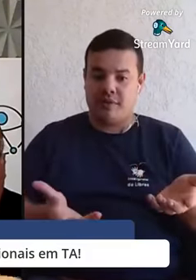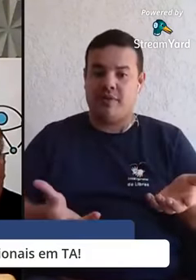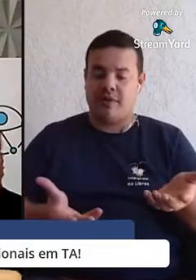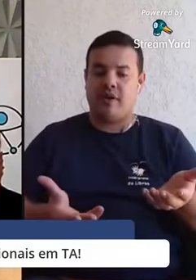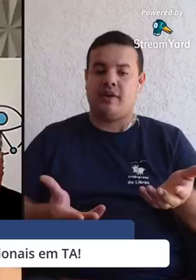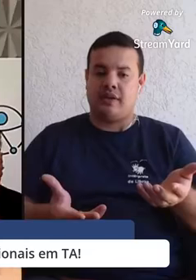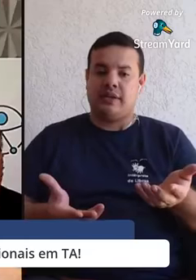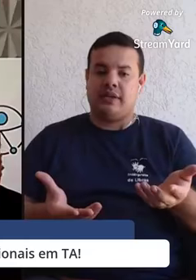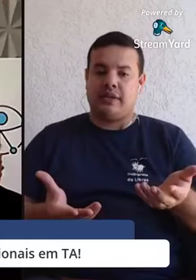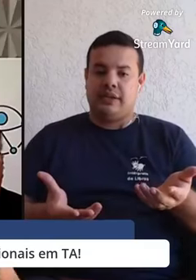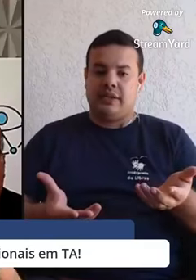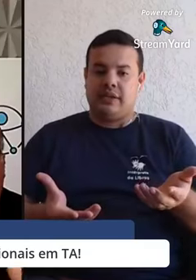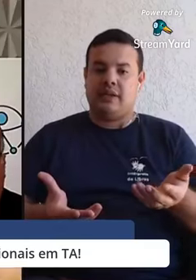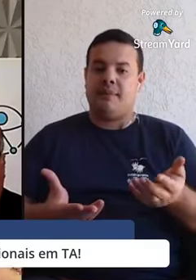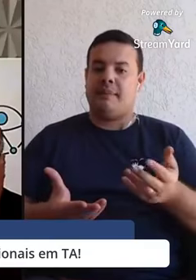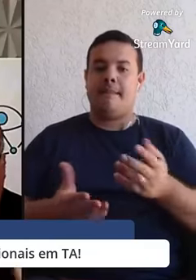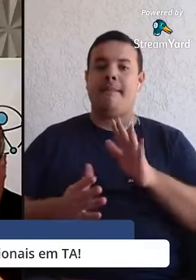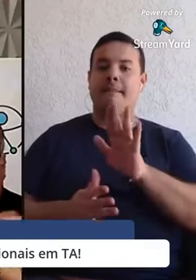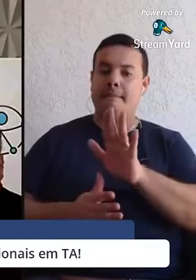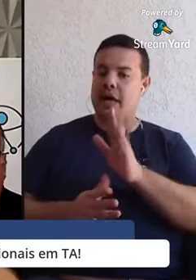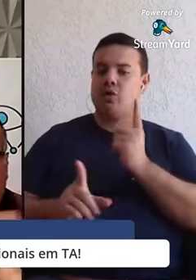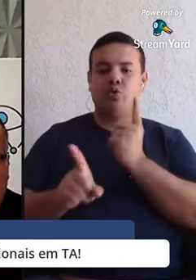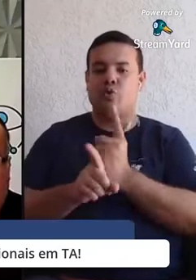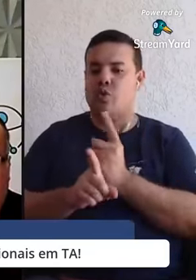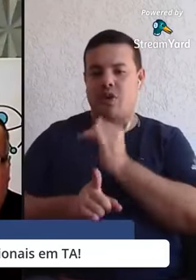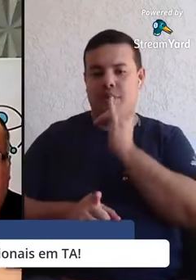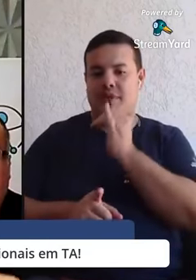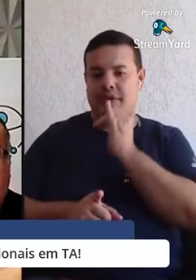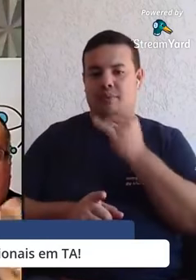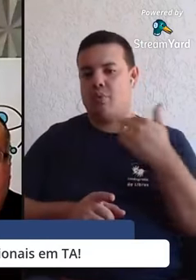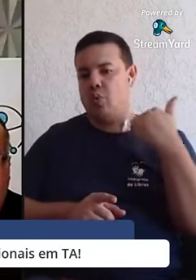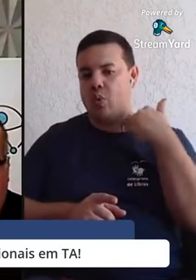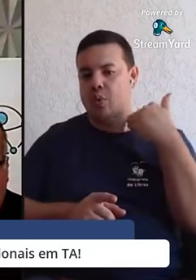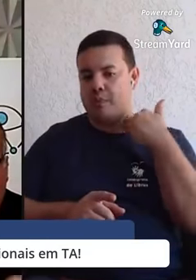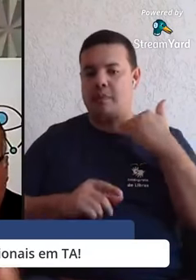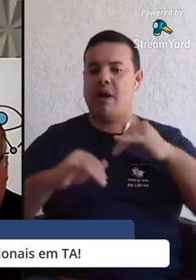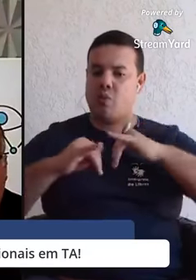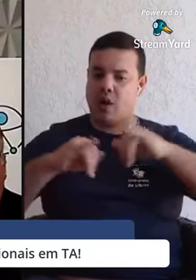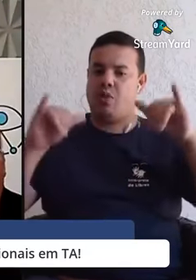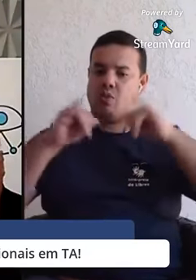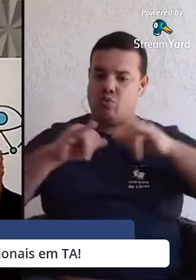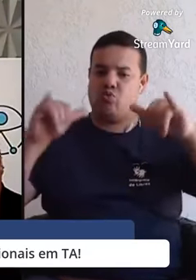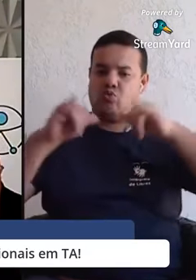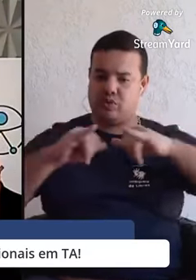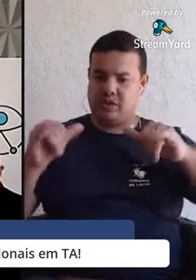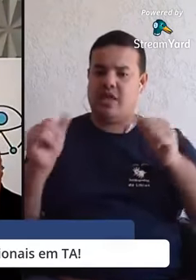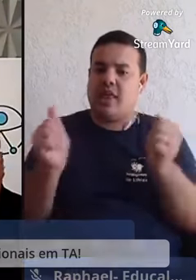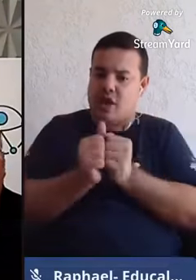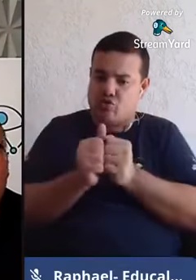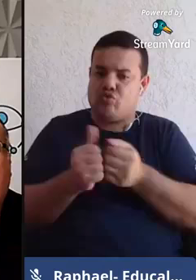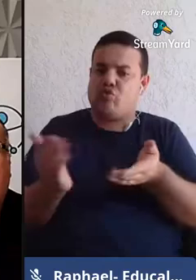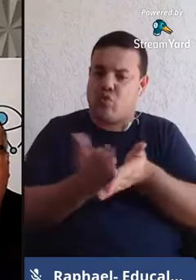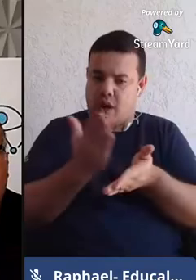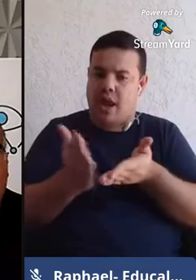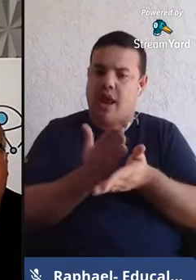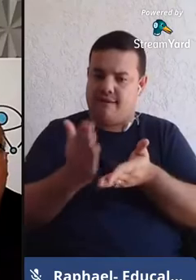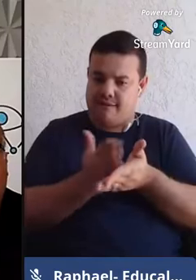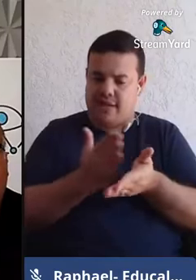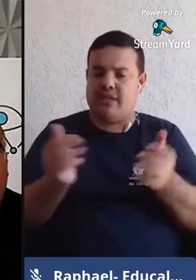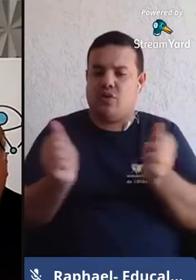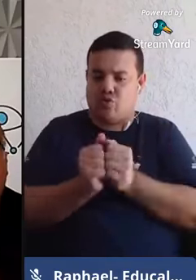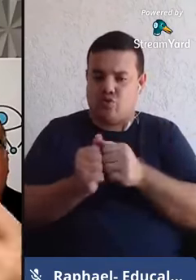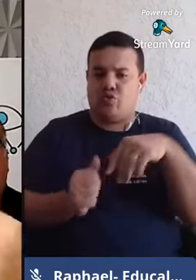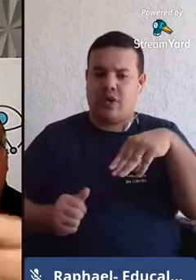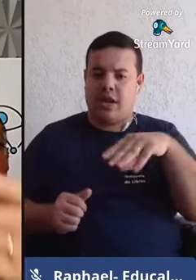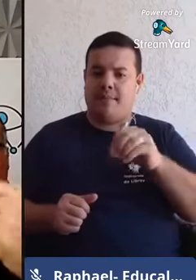por exemplo, o banco participa, o banco anuncia, o banco está junto com a revista e está junto lá na Mobility Show também, mas